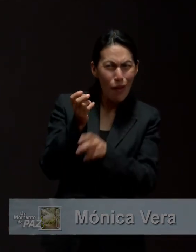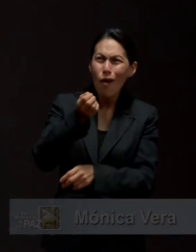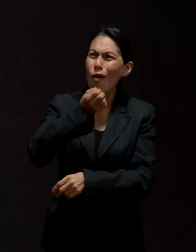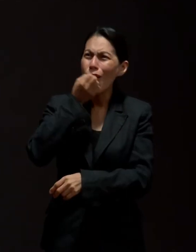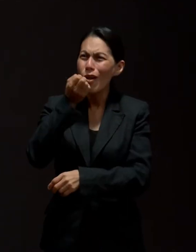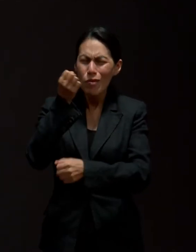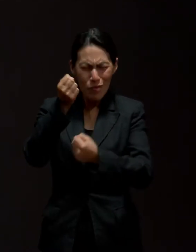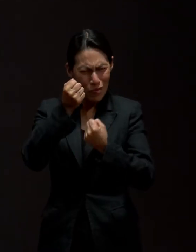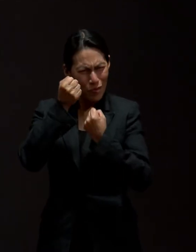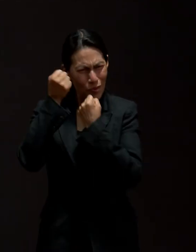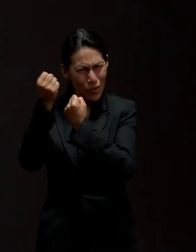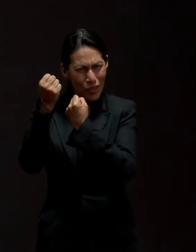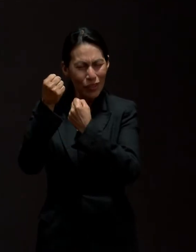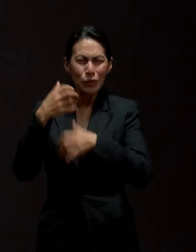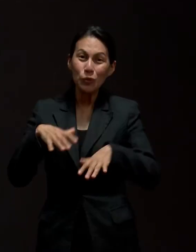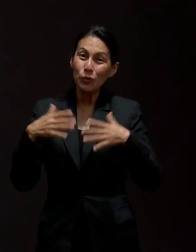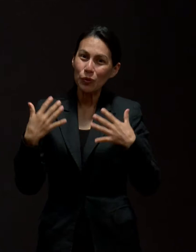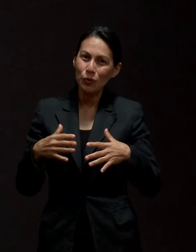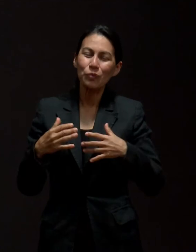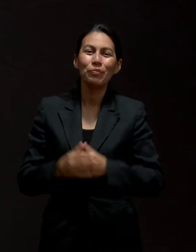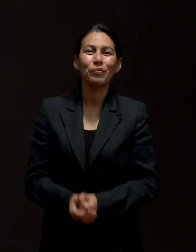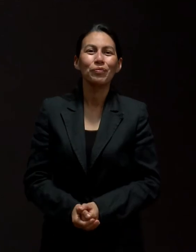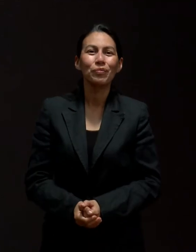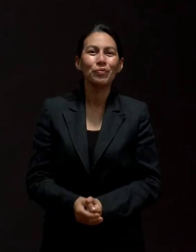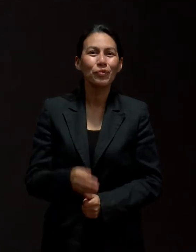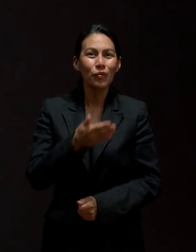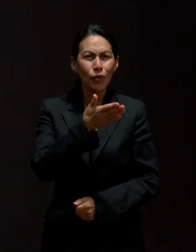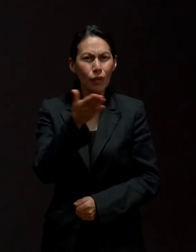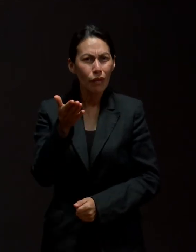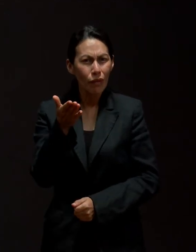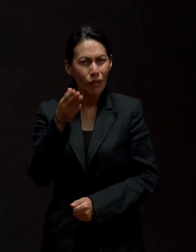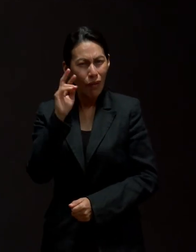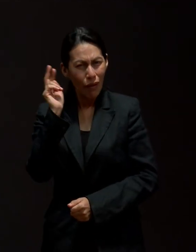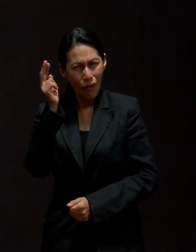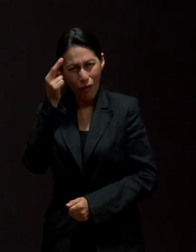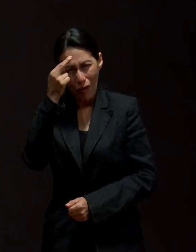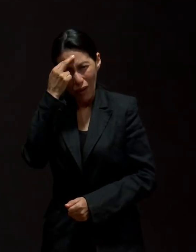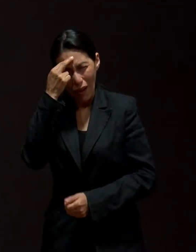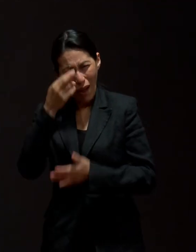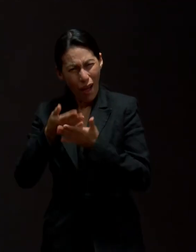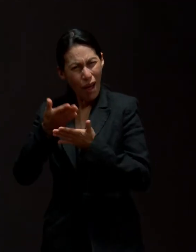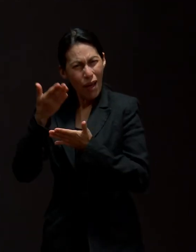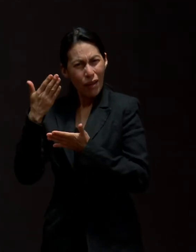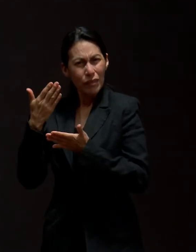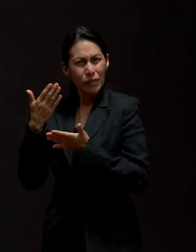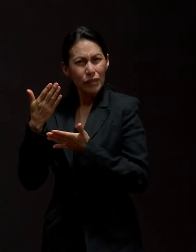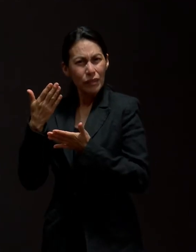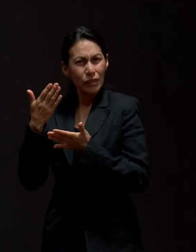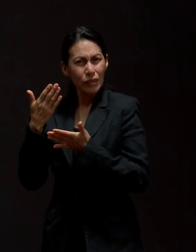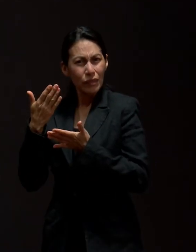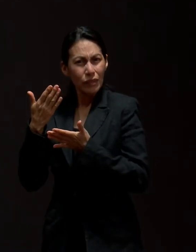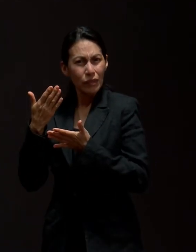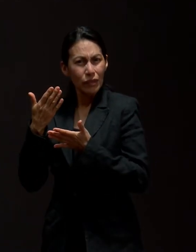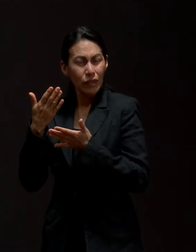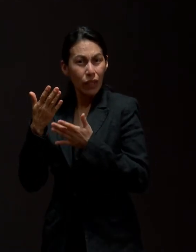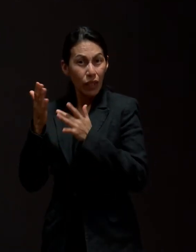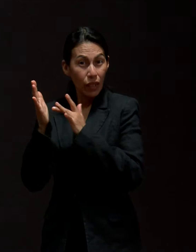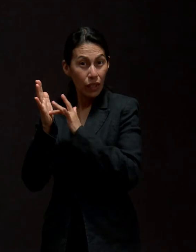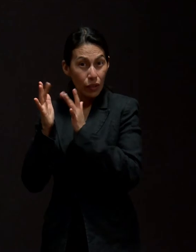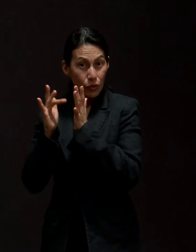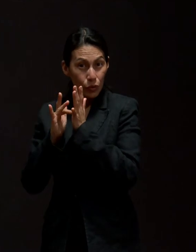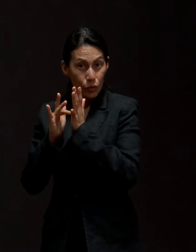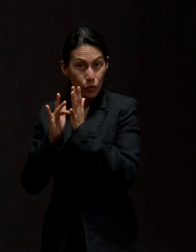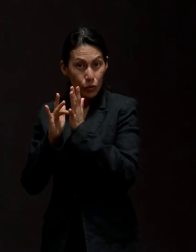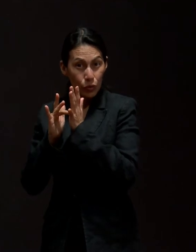poder de la oración. Ustedes recuerdan cómo Jesús nos invita a cerrar